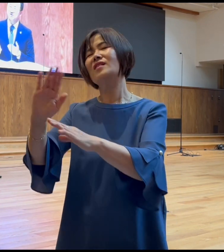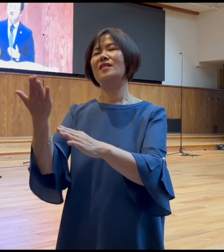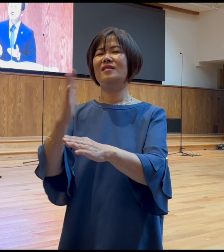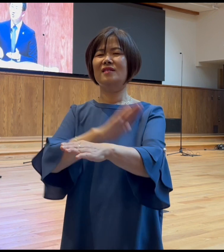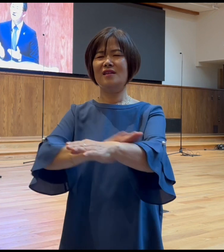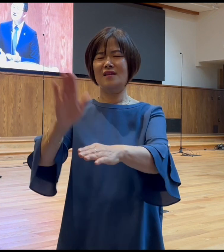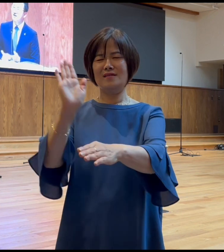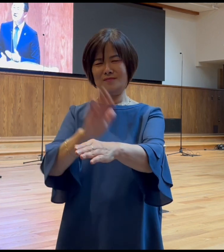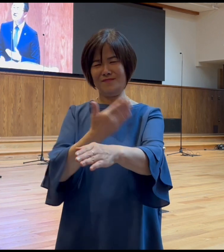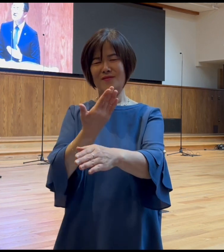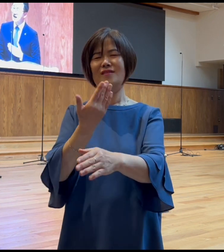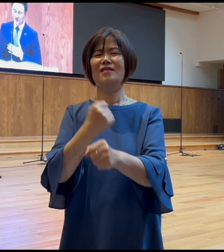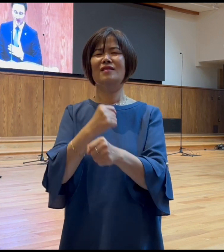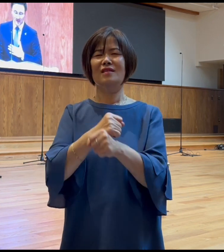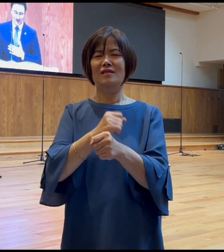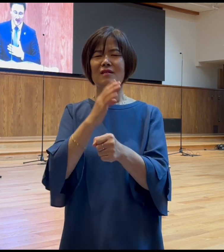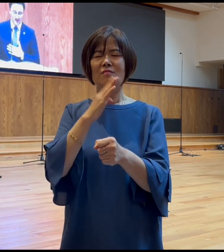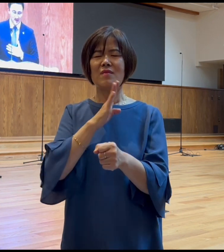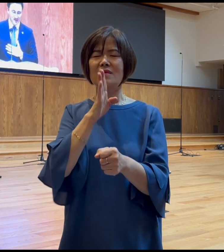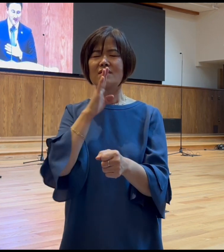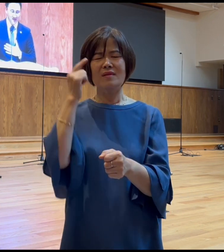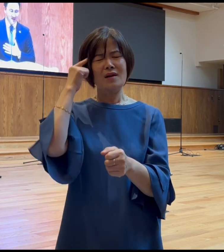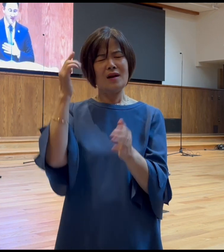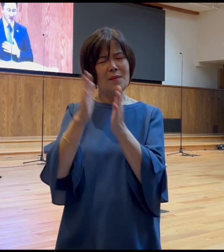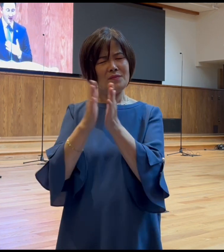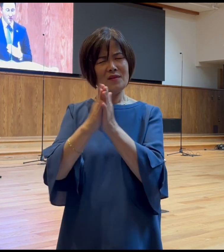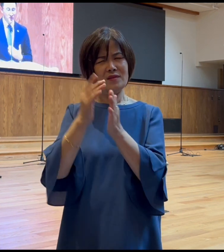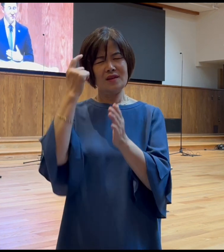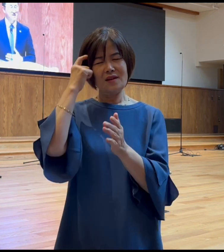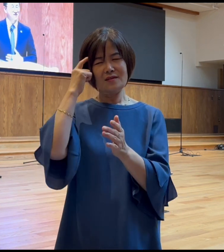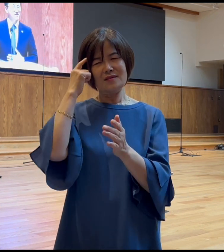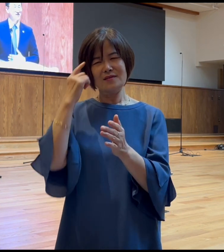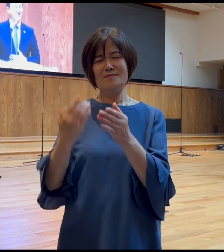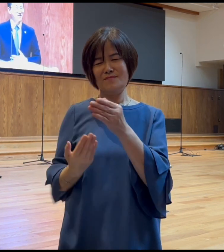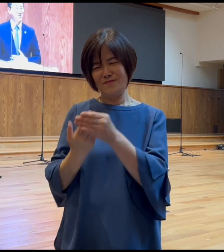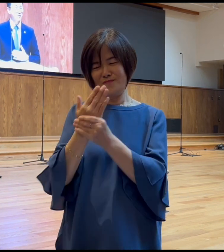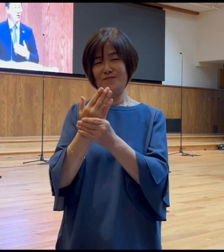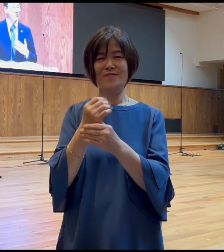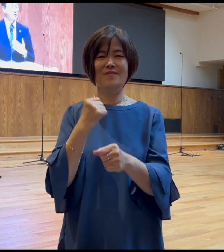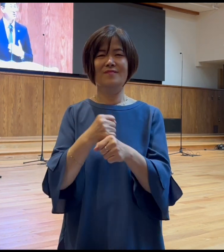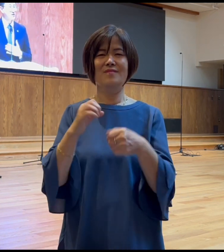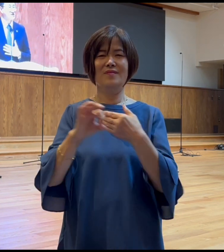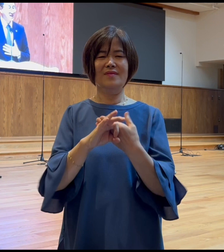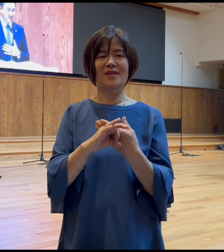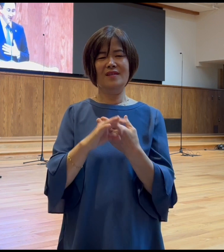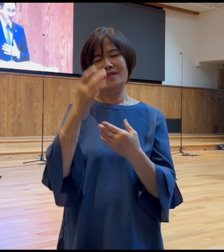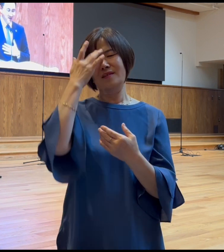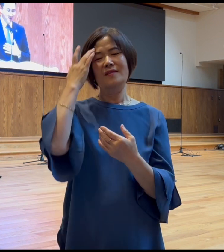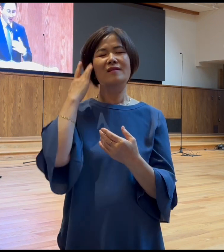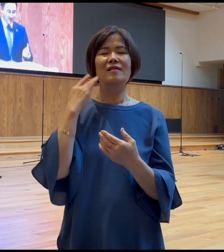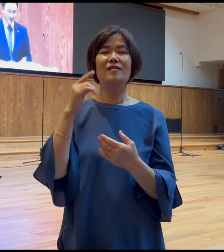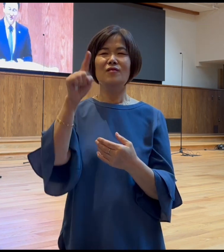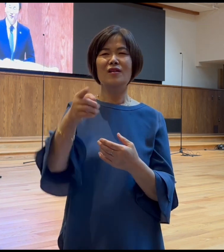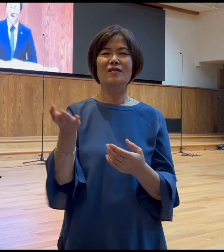잘 전하지 못했다라고 하는 그 감정과 생각들이 막 올라옵니다. 그러면 어느 정도까지